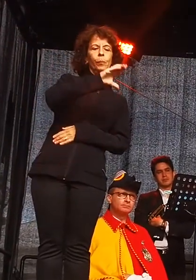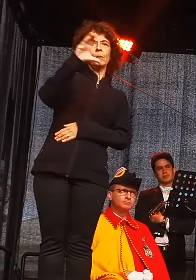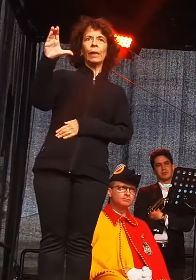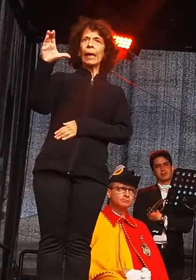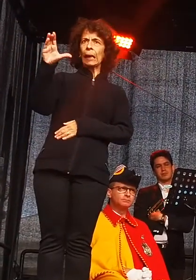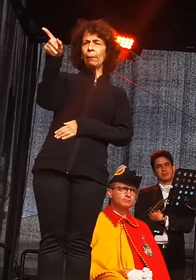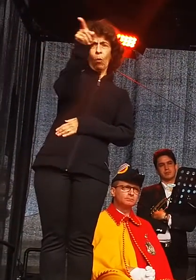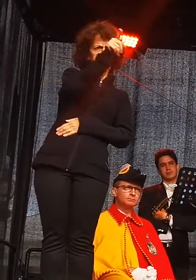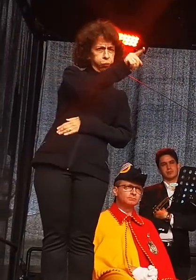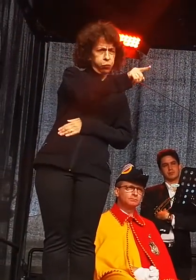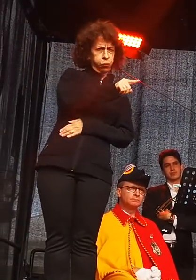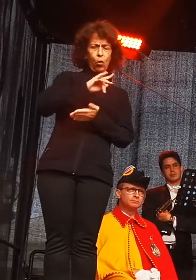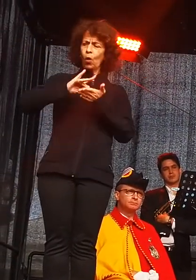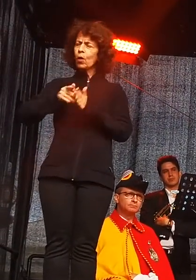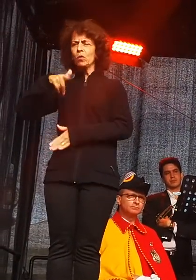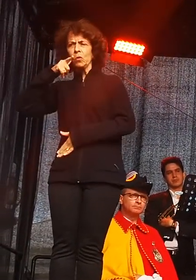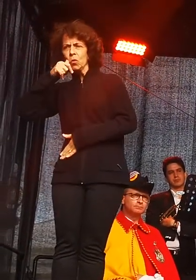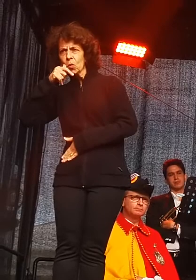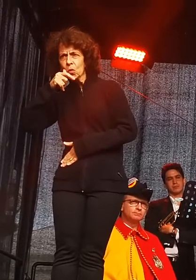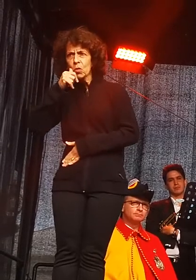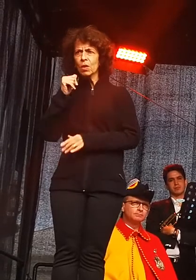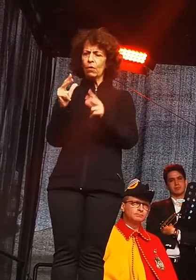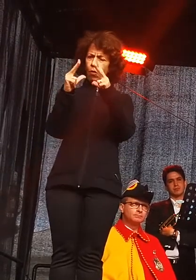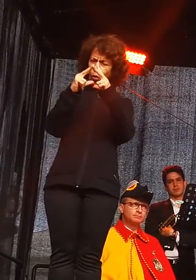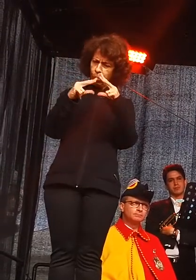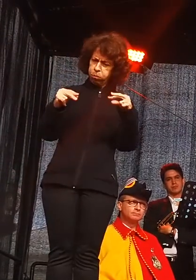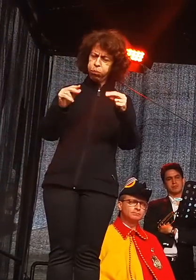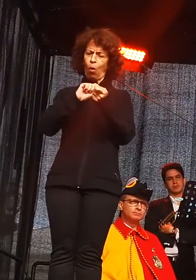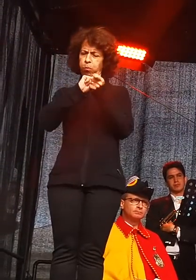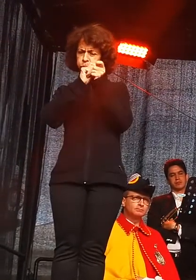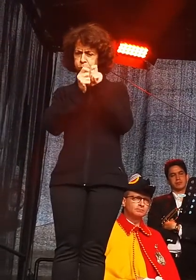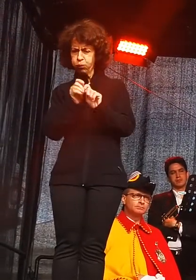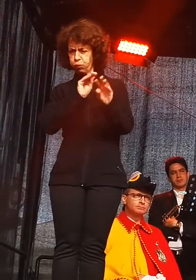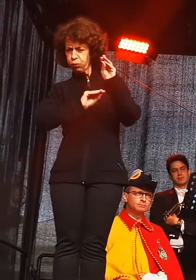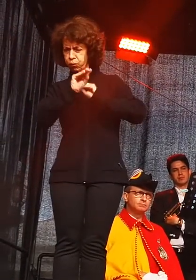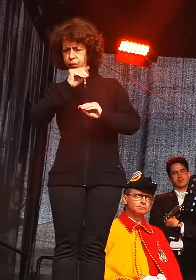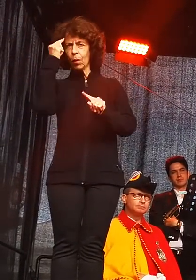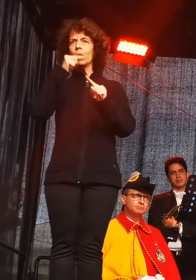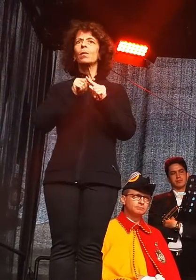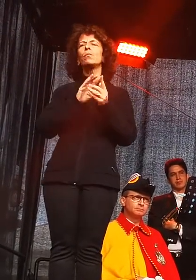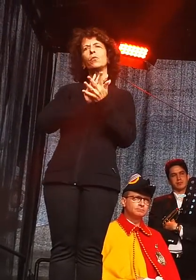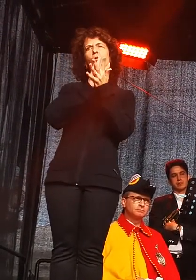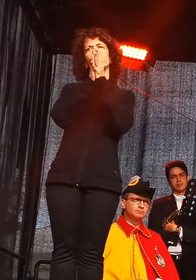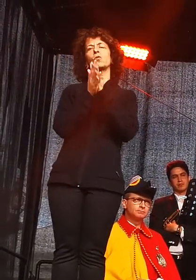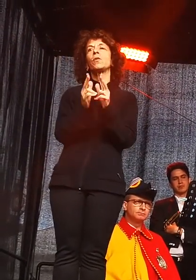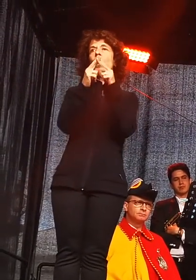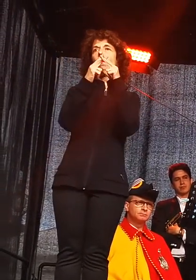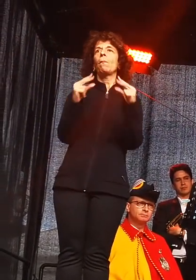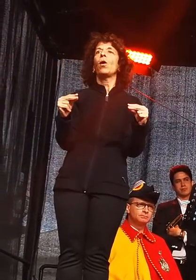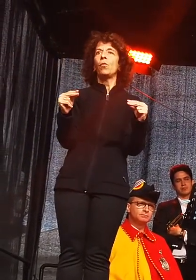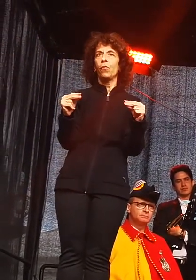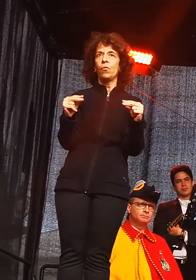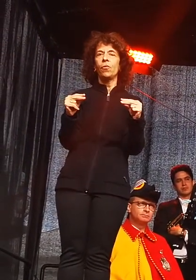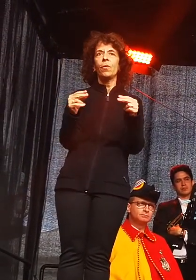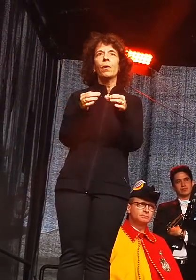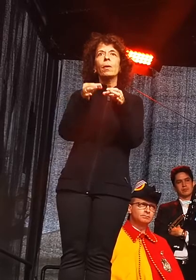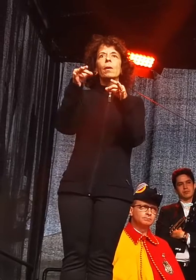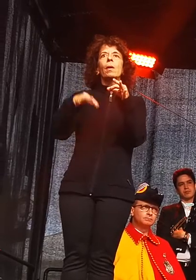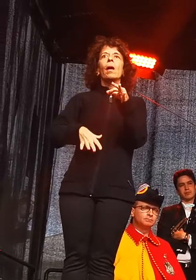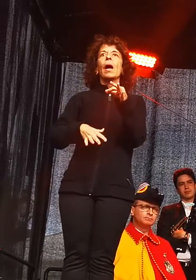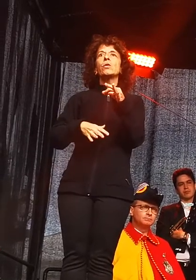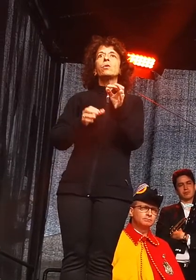monde va travailler activement à assainir, à épurer pour que ce lac redevienne propre. C'est un succès historique et